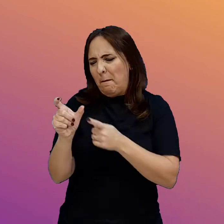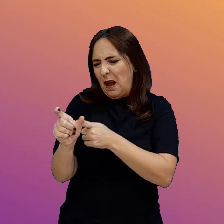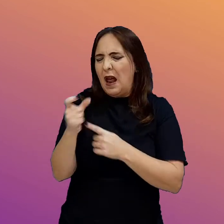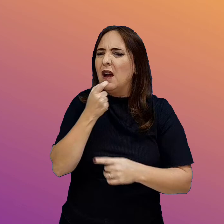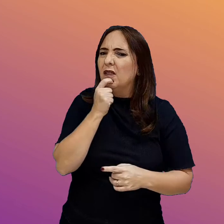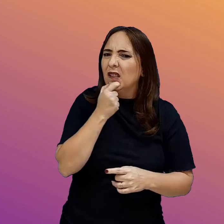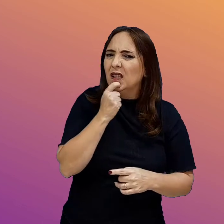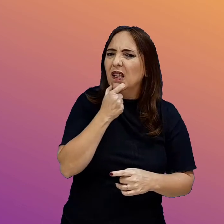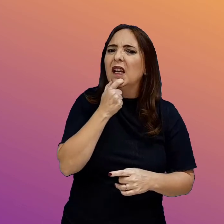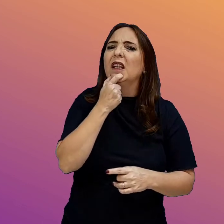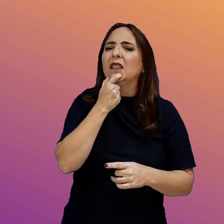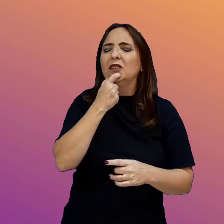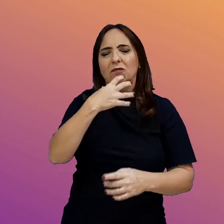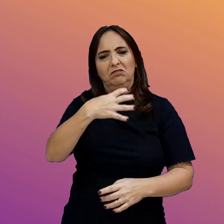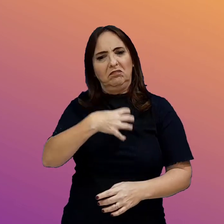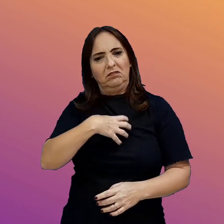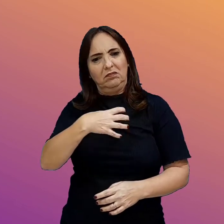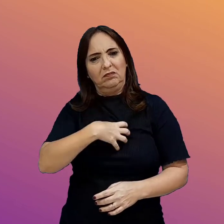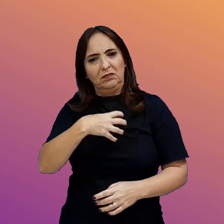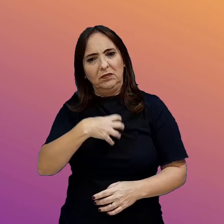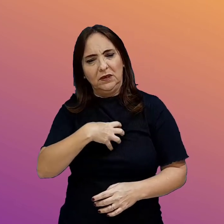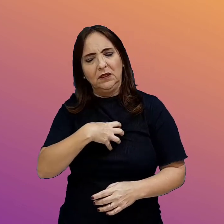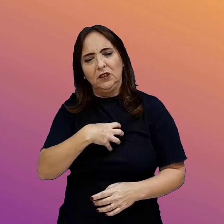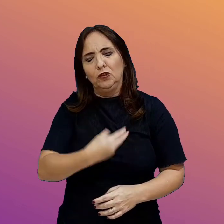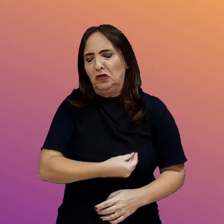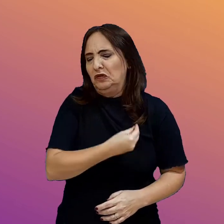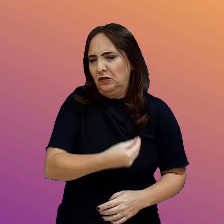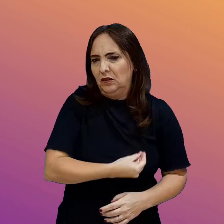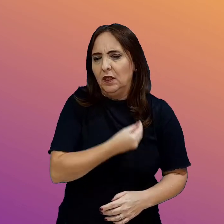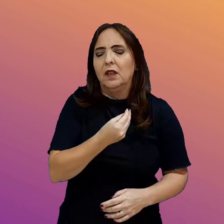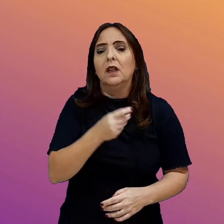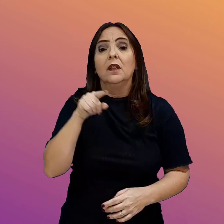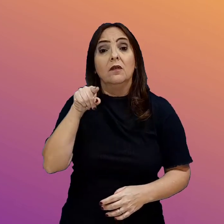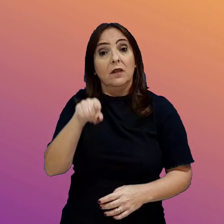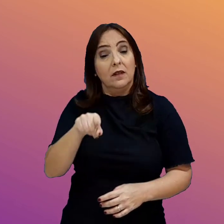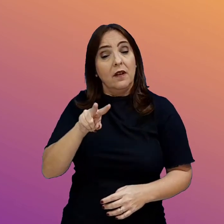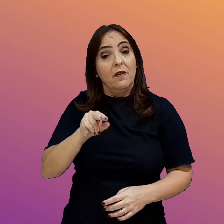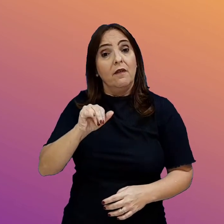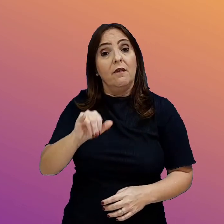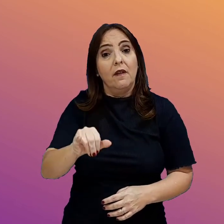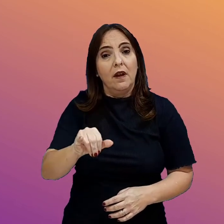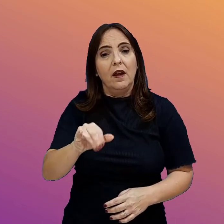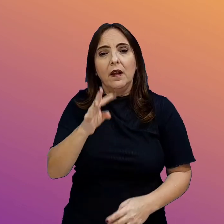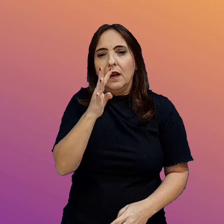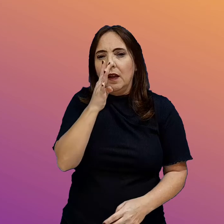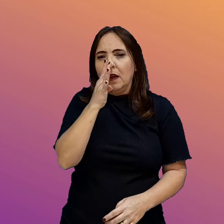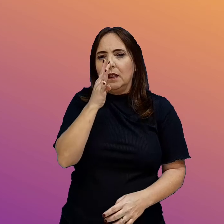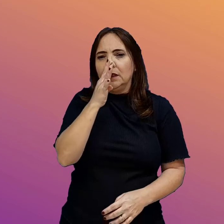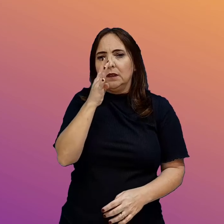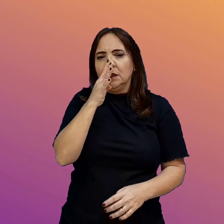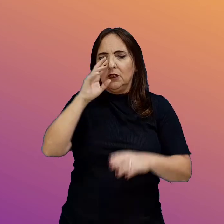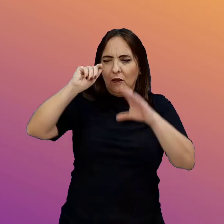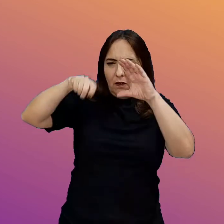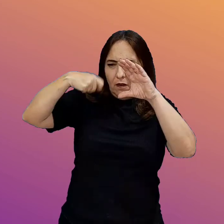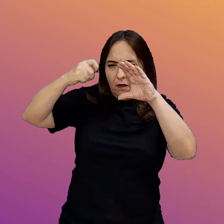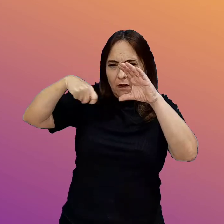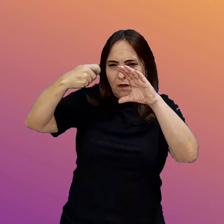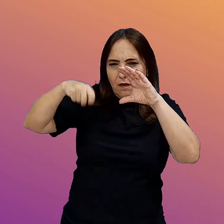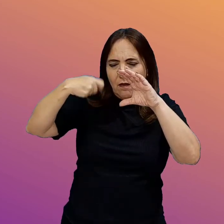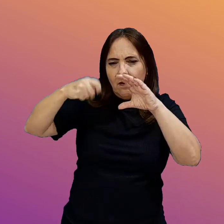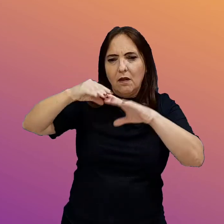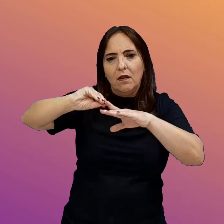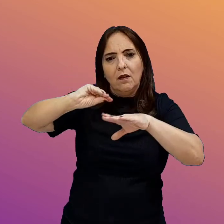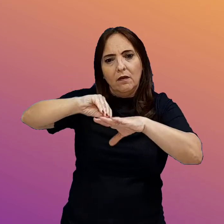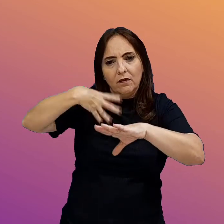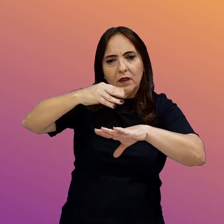dizer sentido de viver, que você vai aí, assiste um monte de vídeo